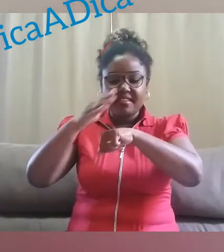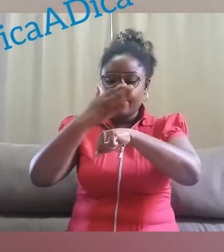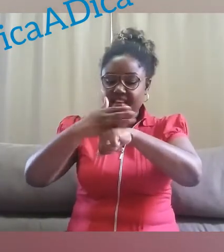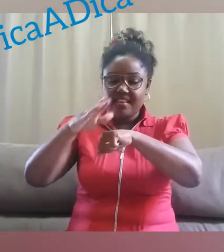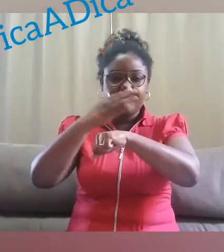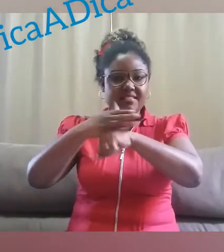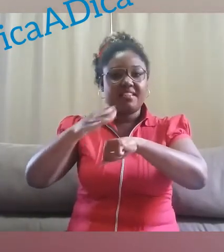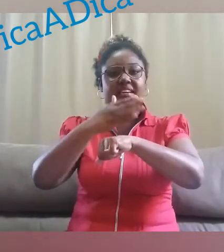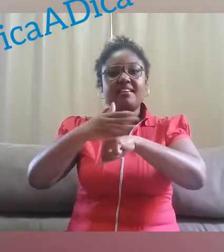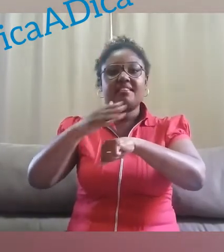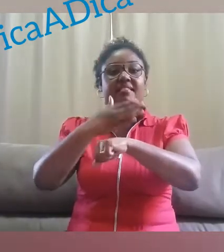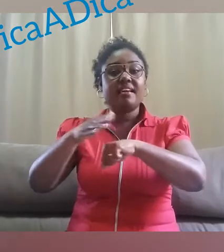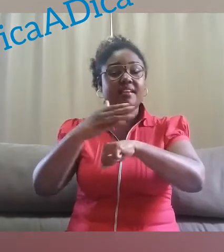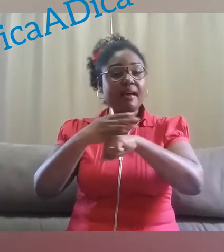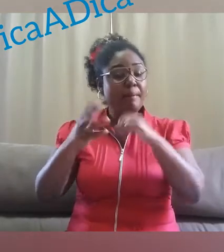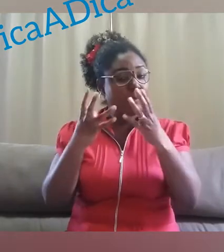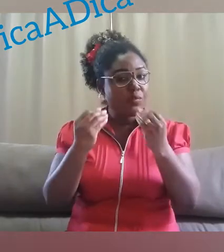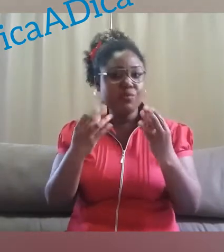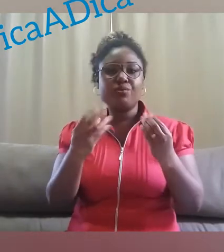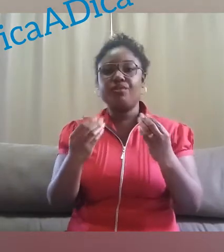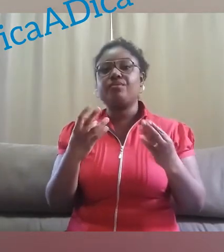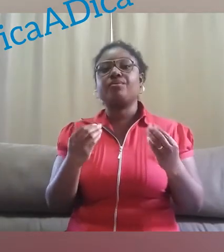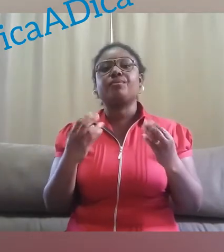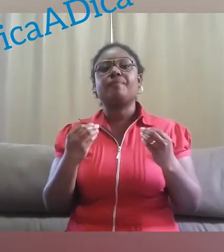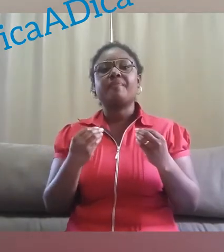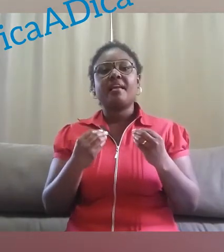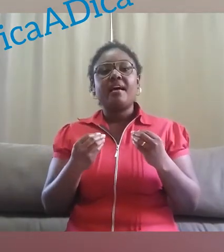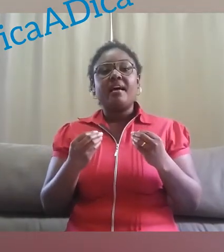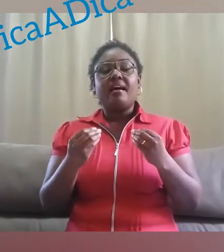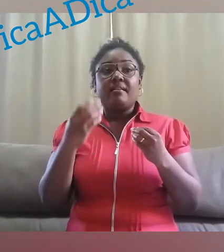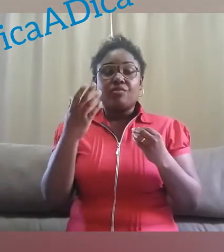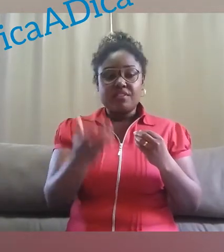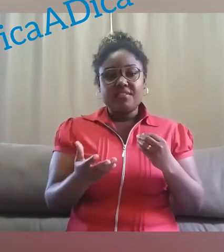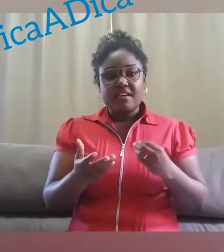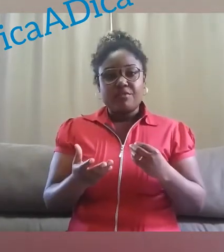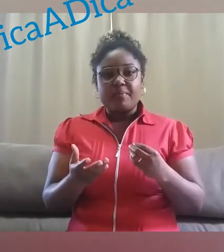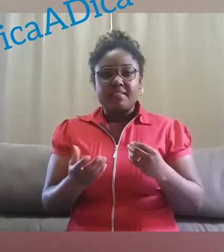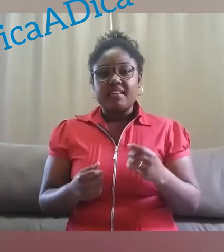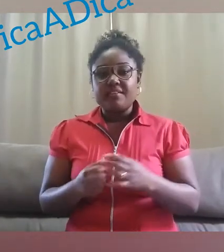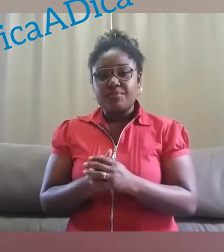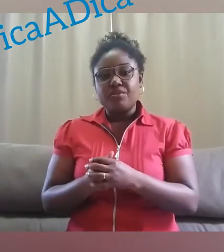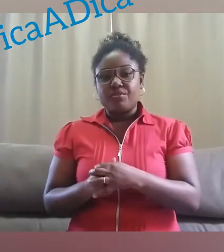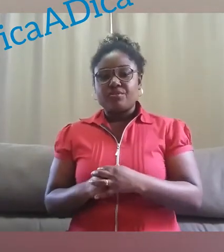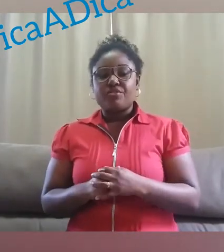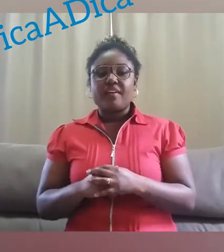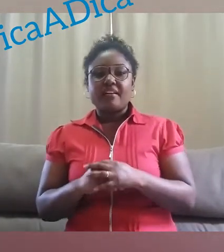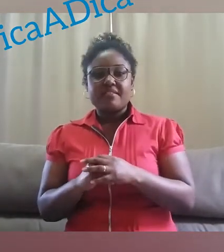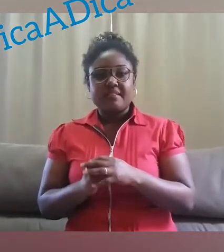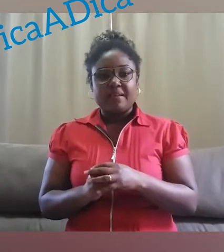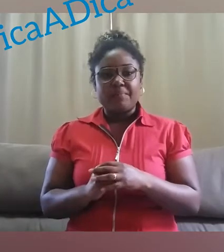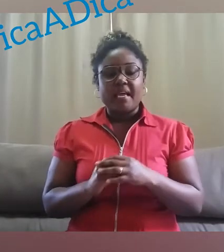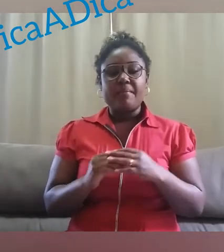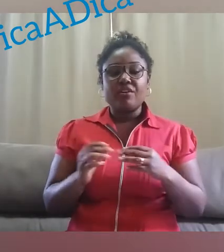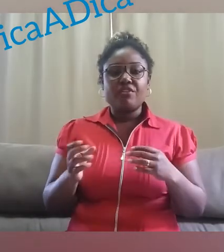Treina, treina, treina muito. Quando eu estava aprendendo, meu instrutor falava assim, é melhor